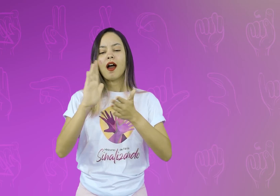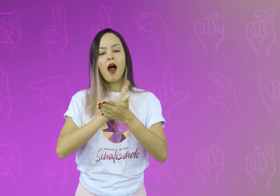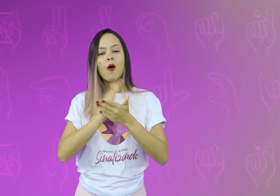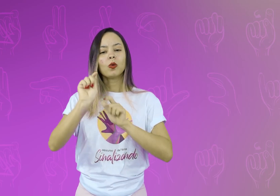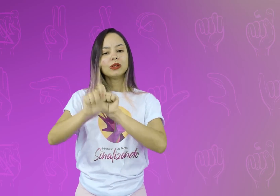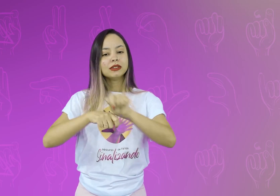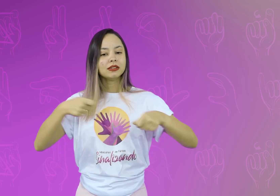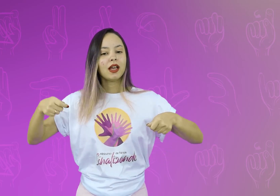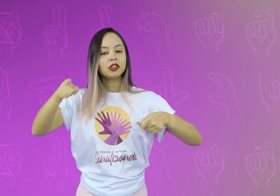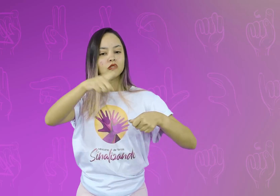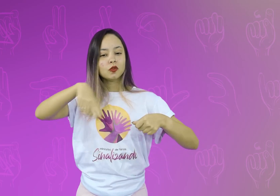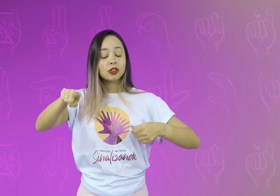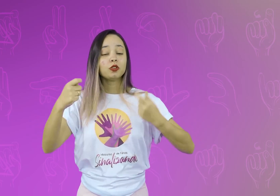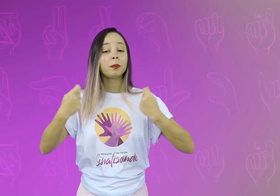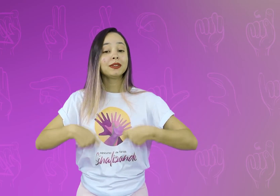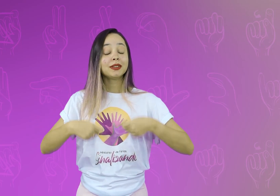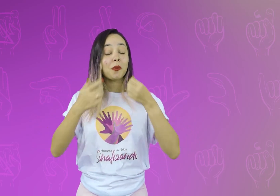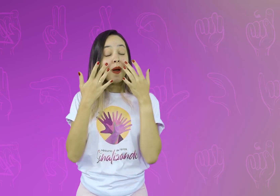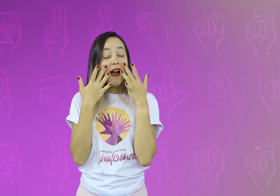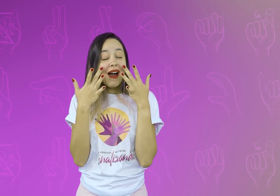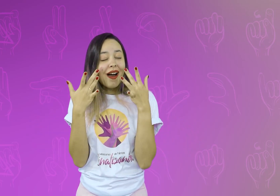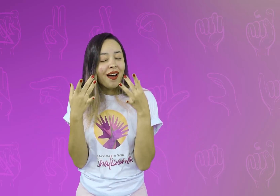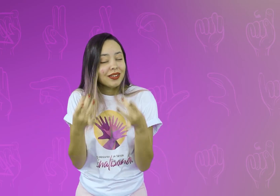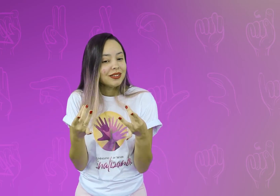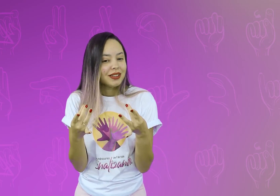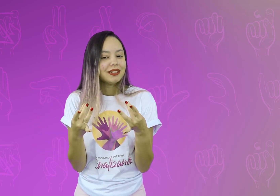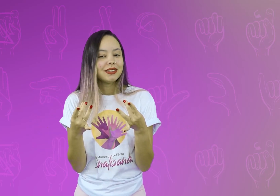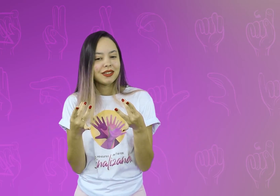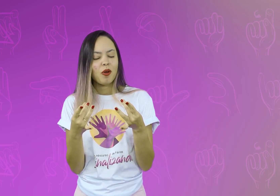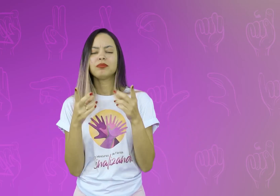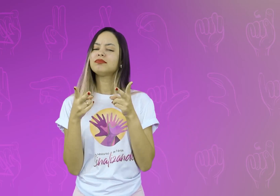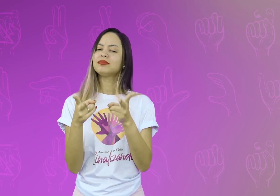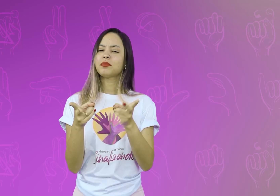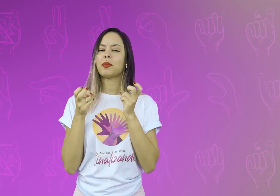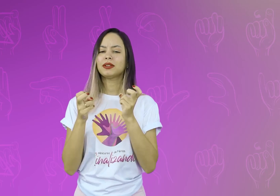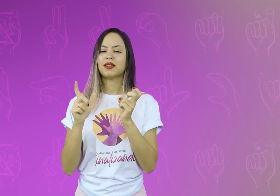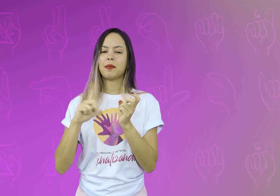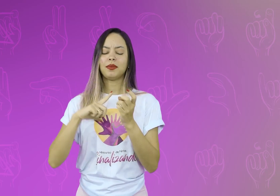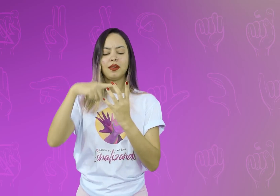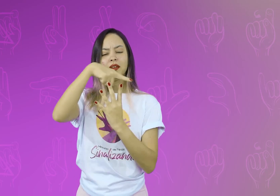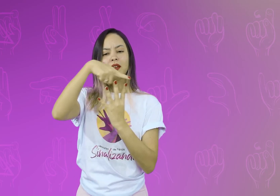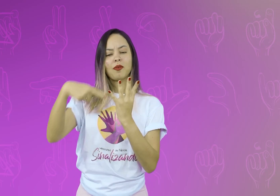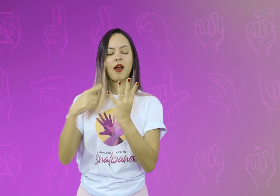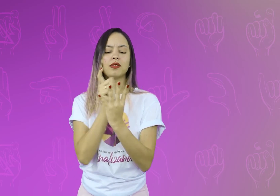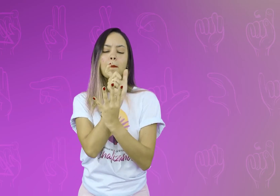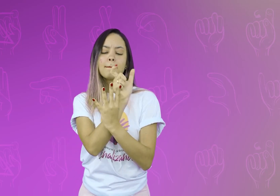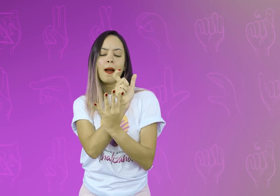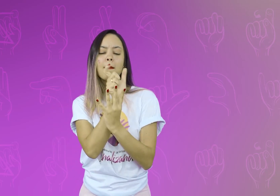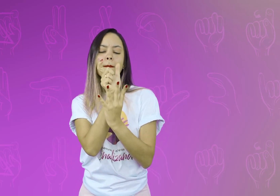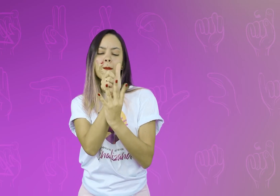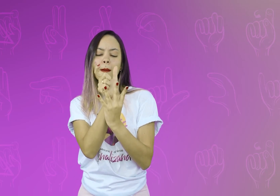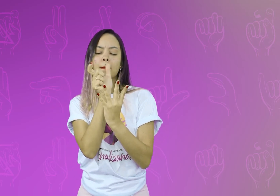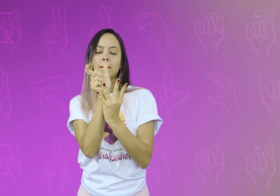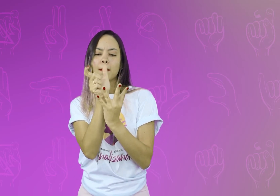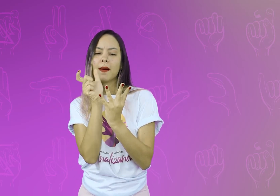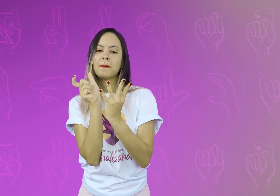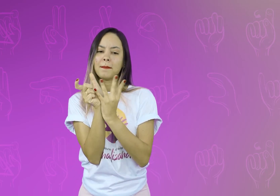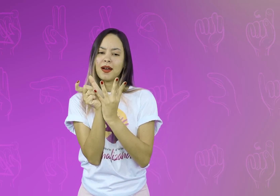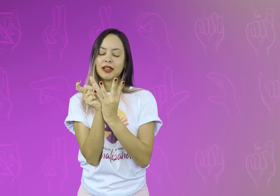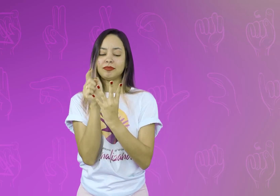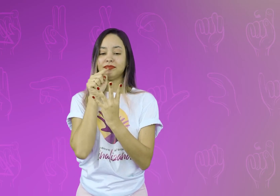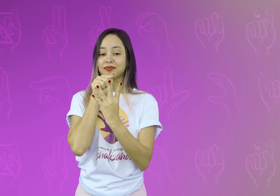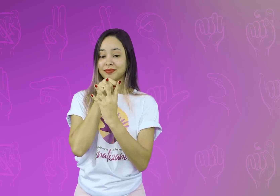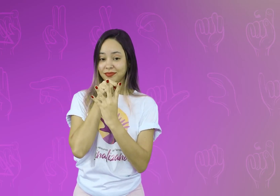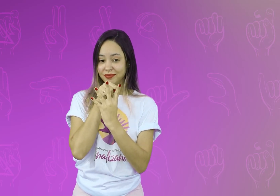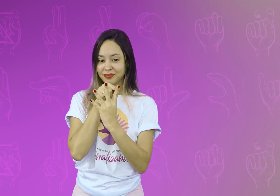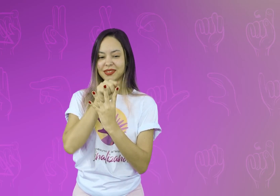E eu quero mostrar a vocês algumas palavras, a gente precisa ter bastante atenção com elas. Percebam, são